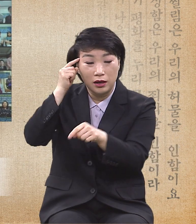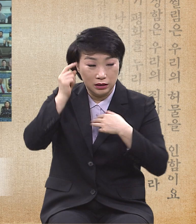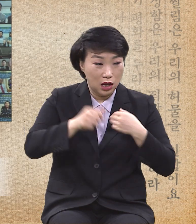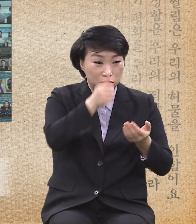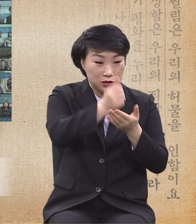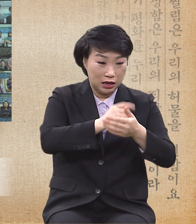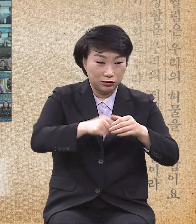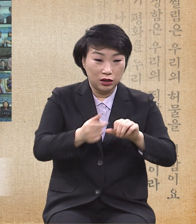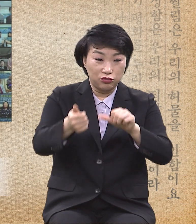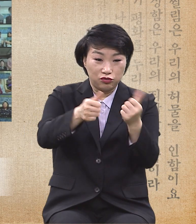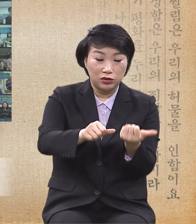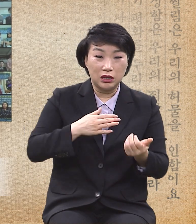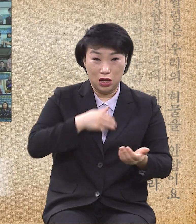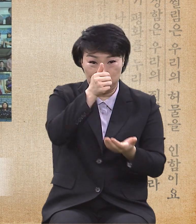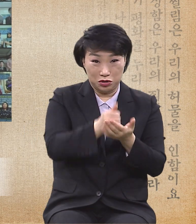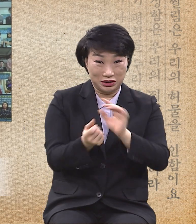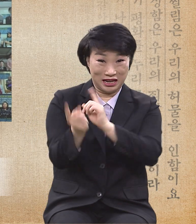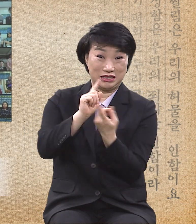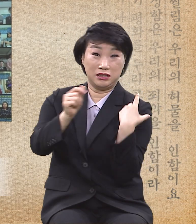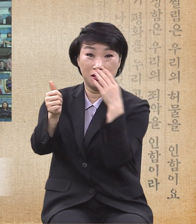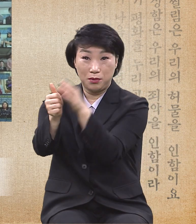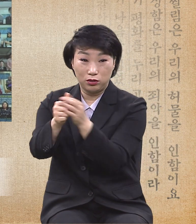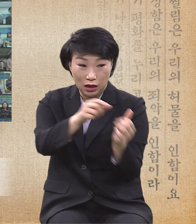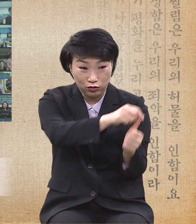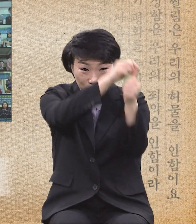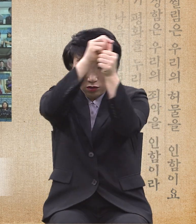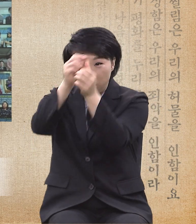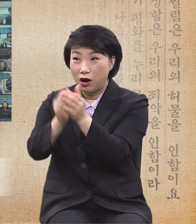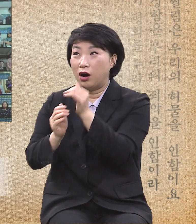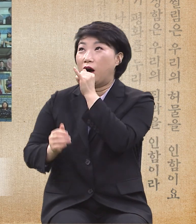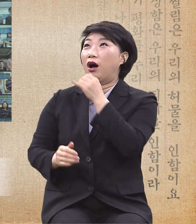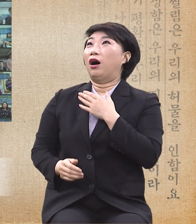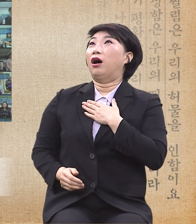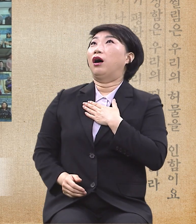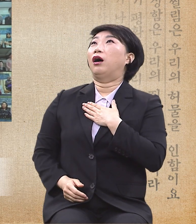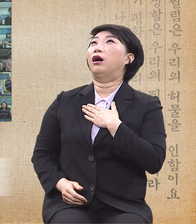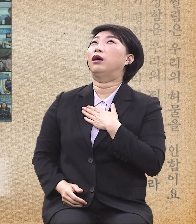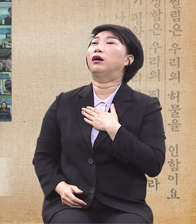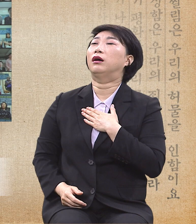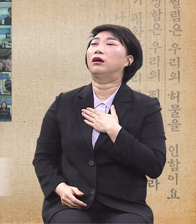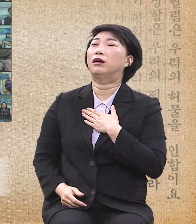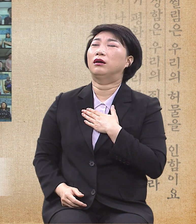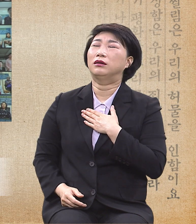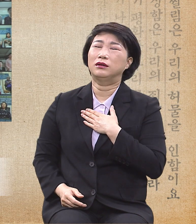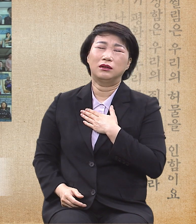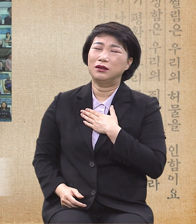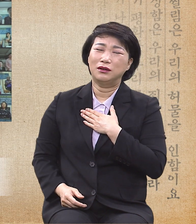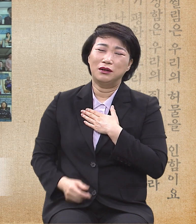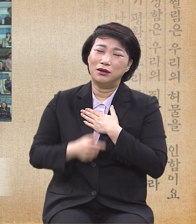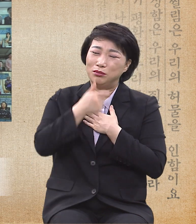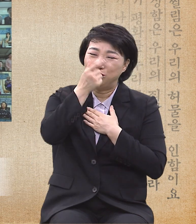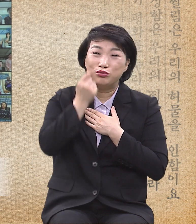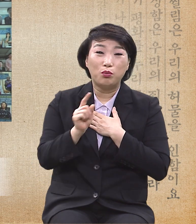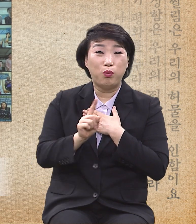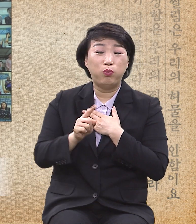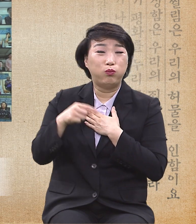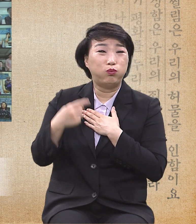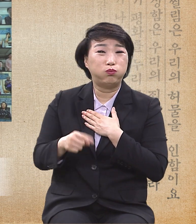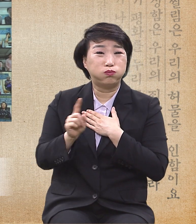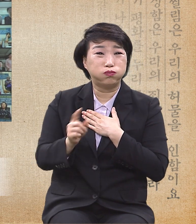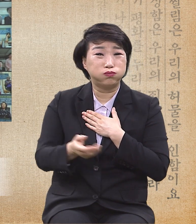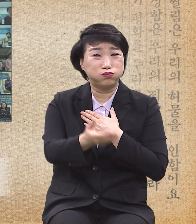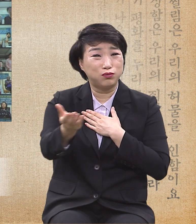할 죄를 짊어지고 나를 구원해 줬다라고 할 때 무엇이 부족해요? 응?